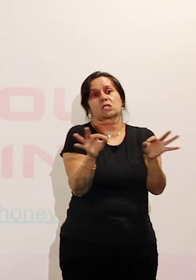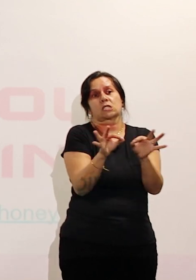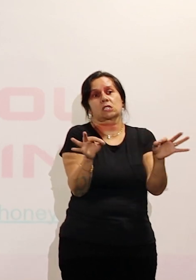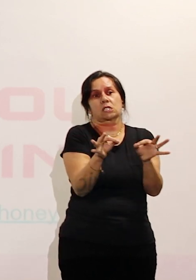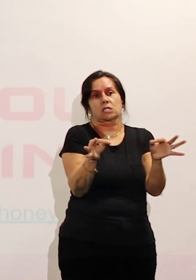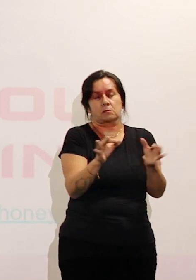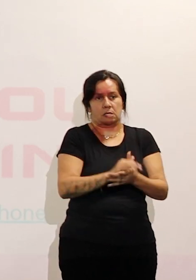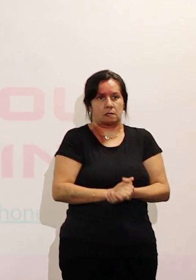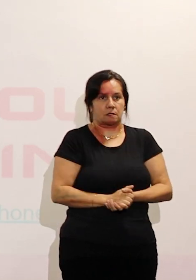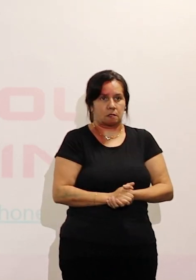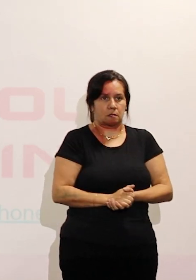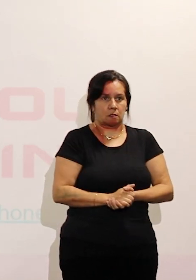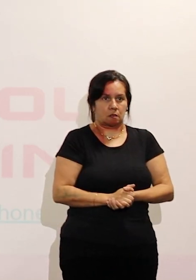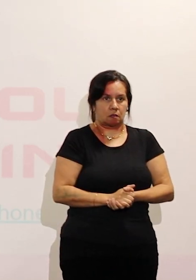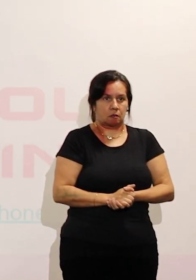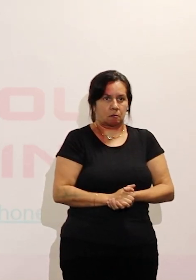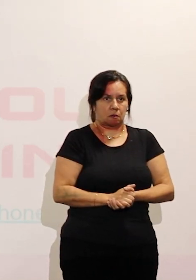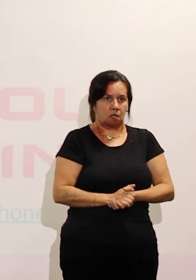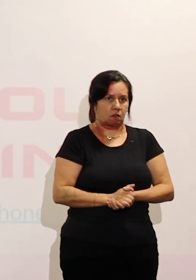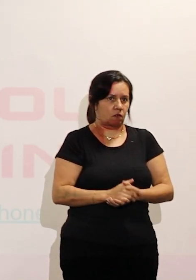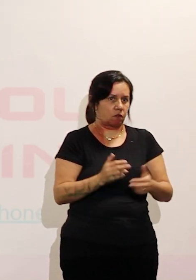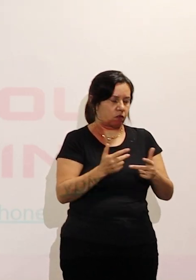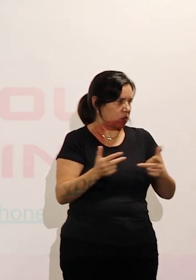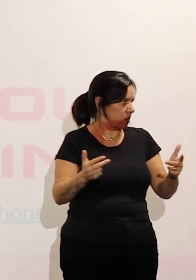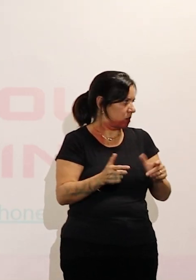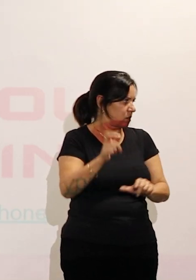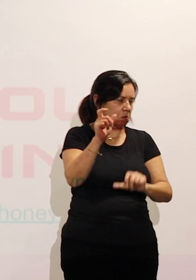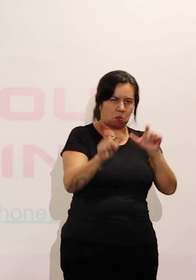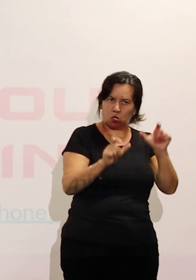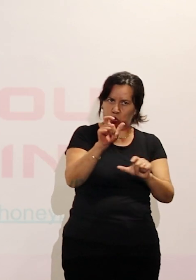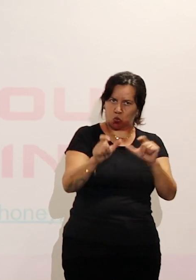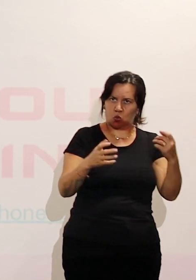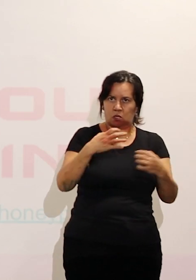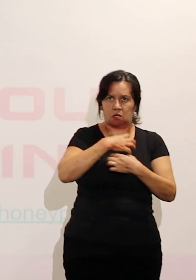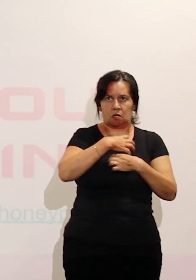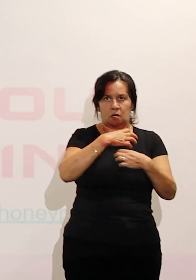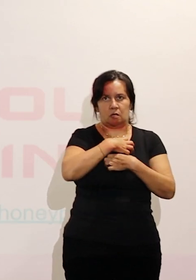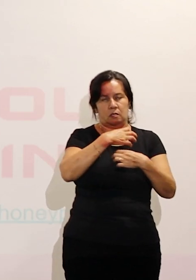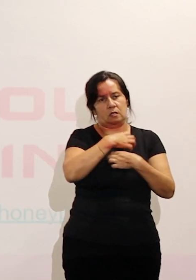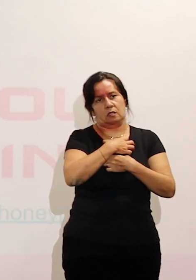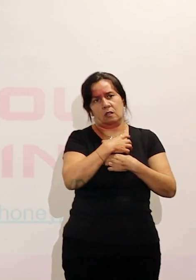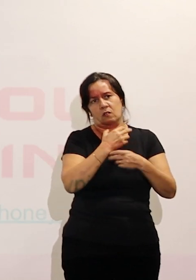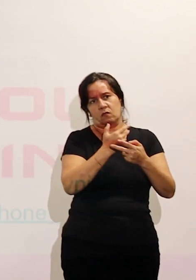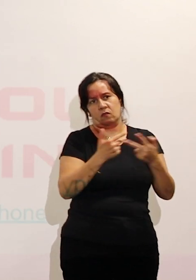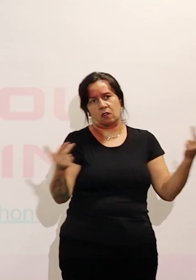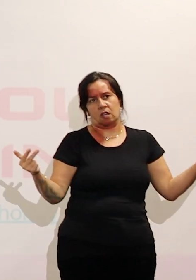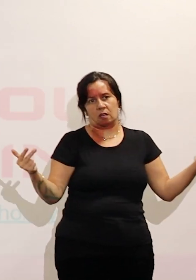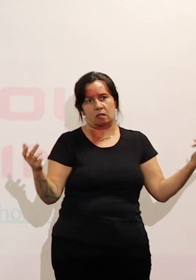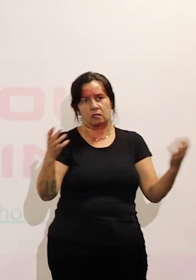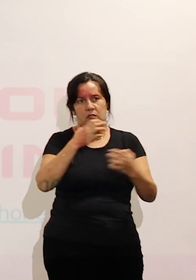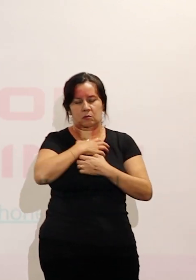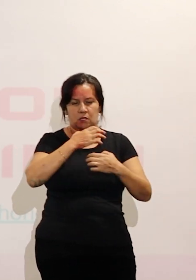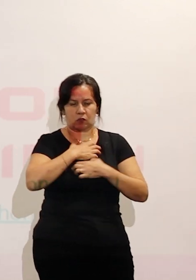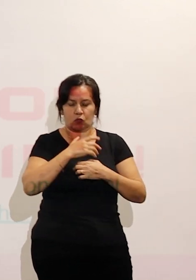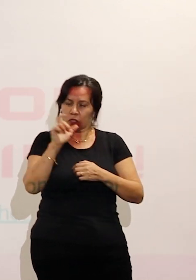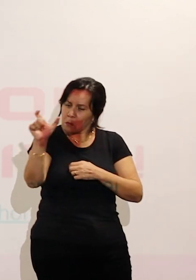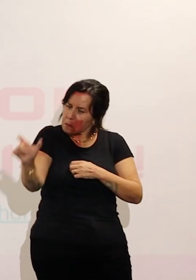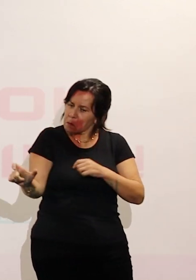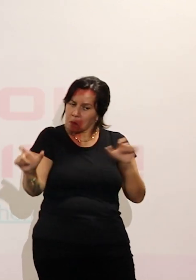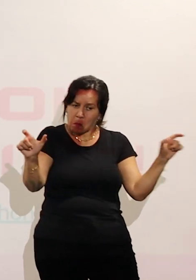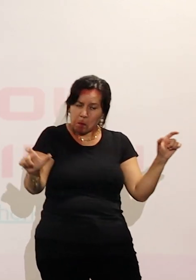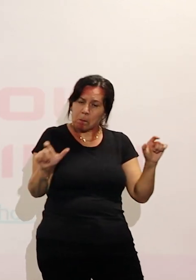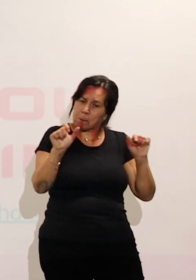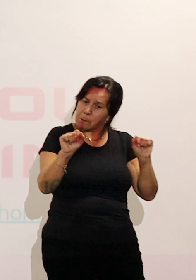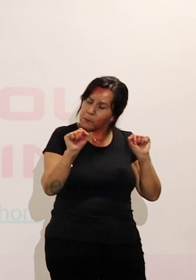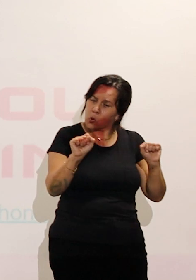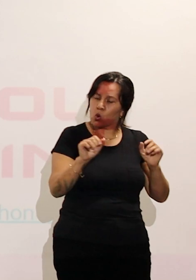boa. Você tem todo tipo de personagem, então, assim, inversamente também, você pode ter um cara